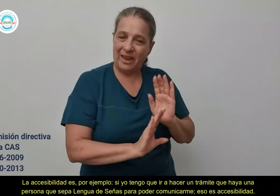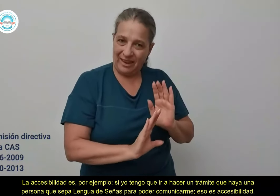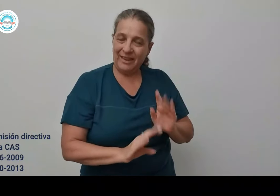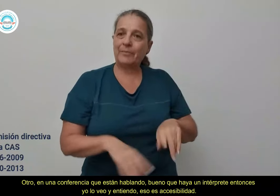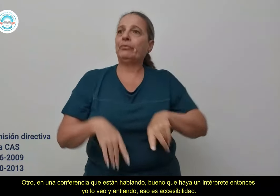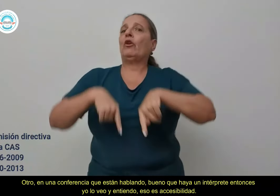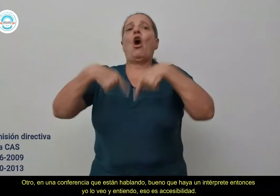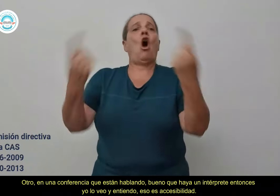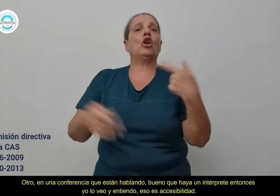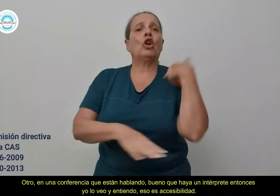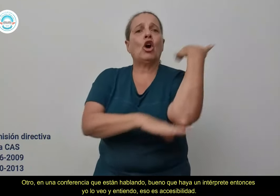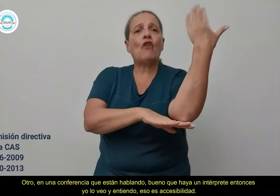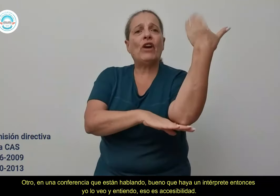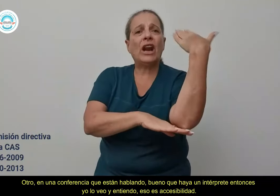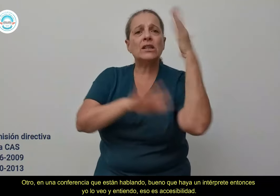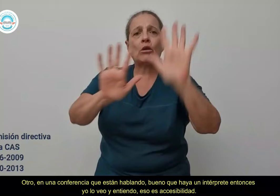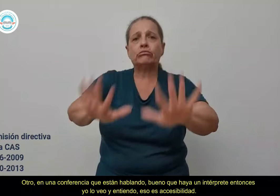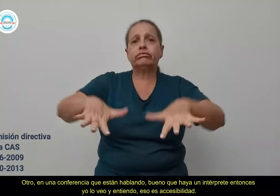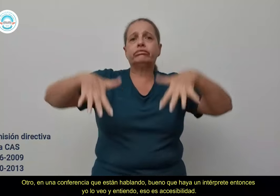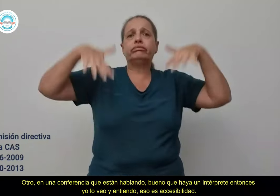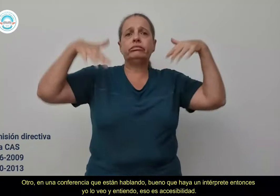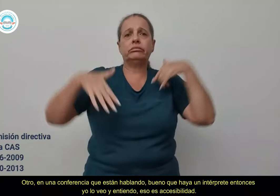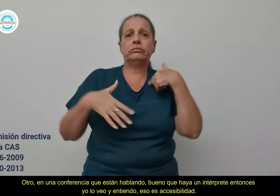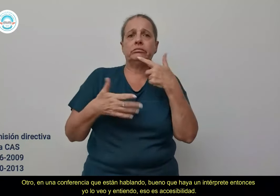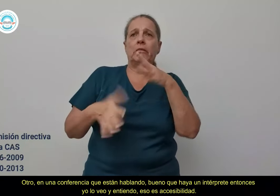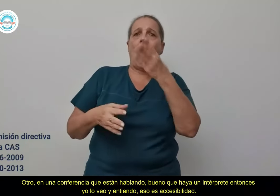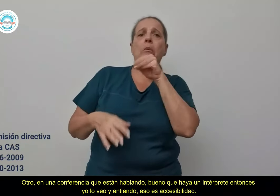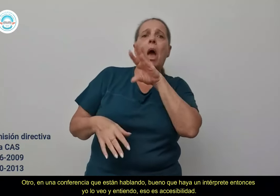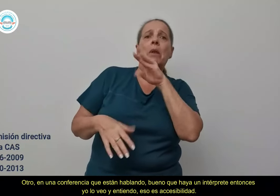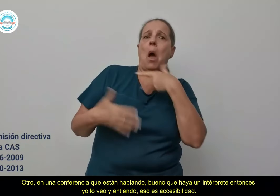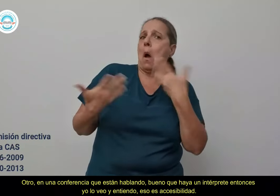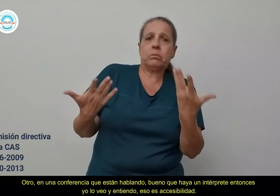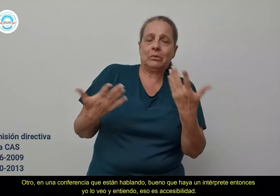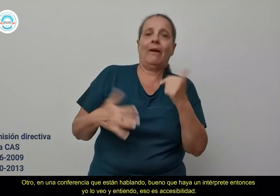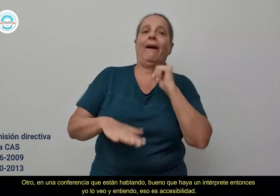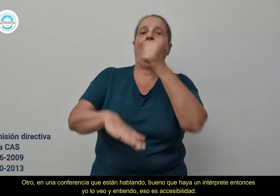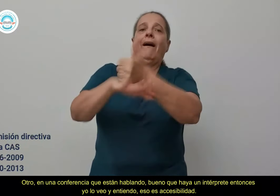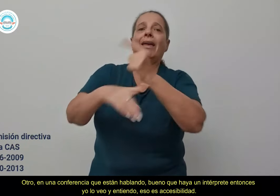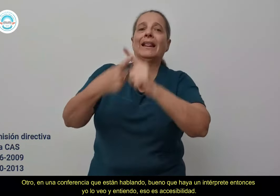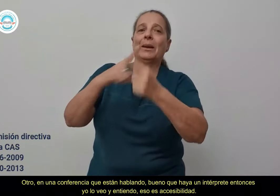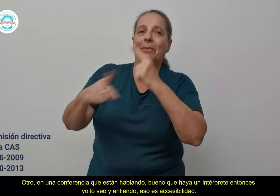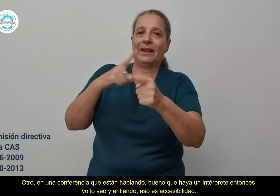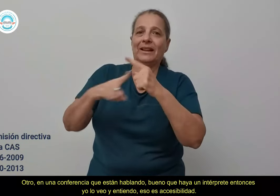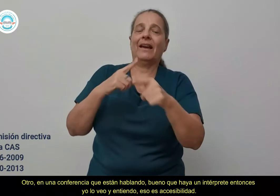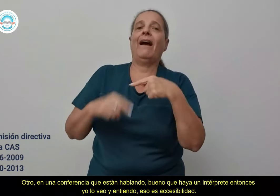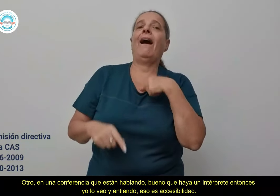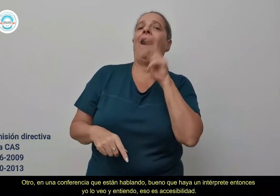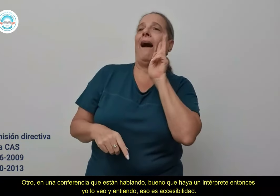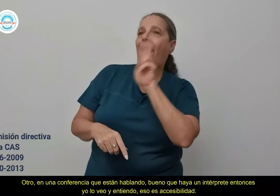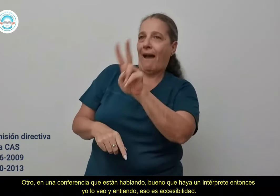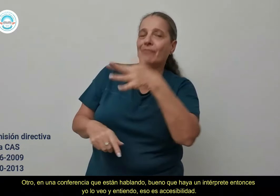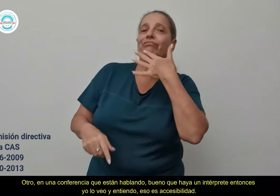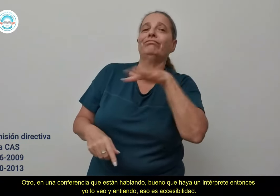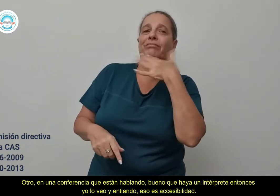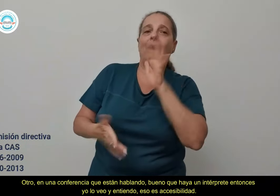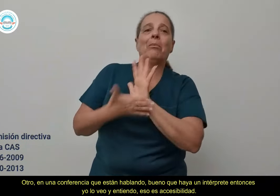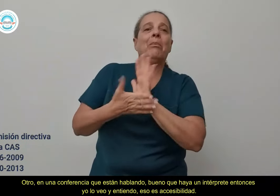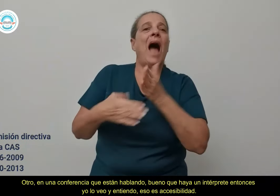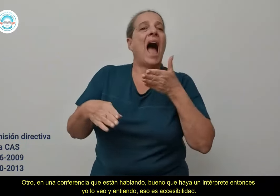es accesibilidad. Otro, hay una conferencia, están hablando, que haya un intérprete. Entonces yo lo veo y